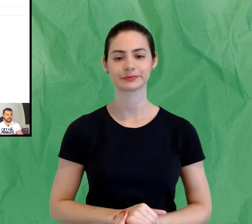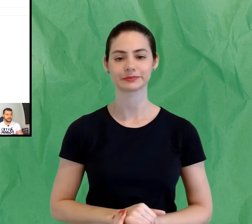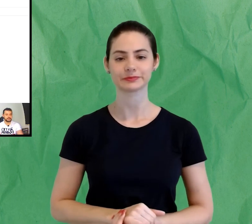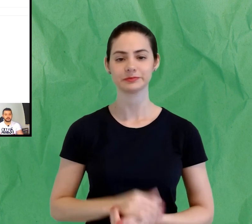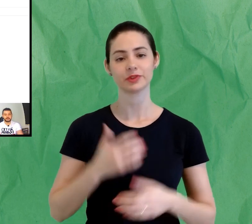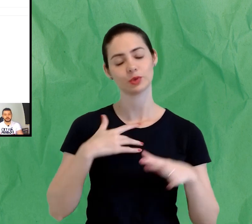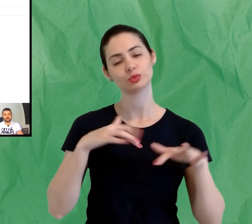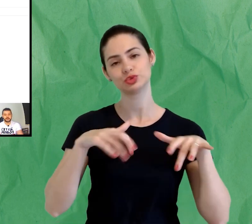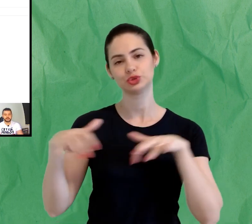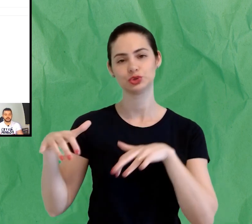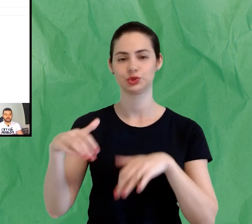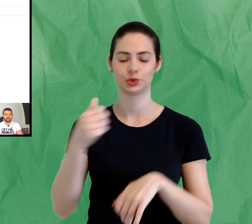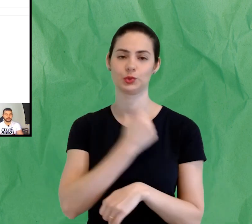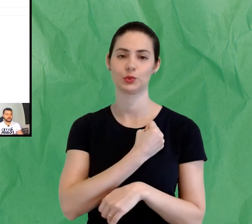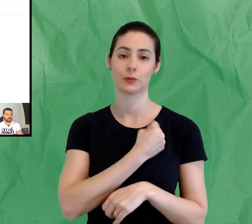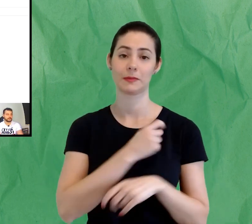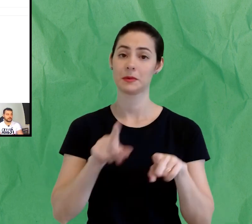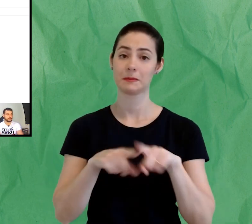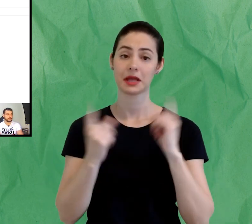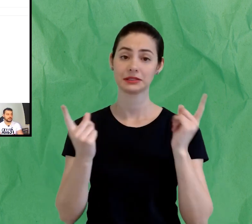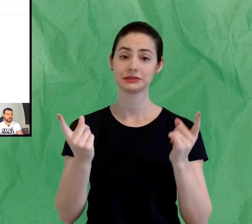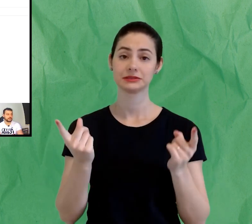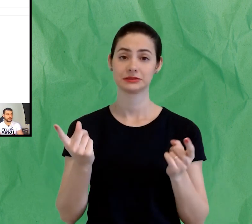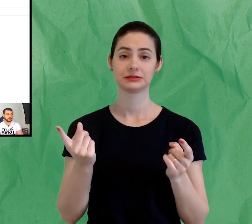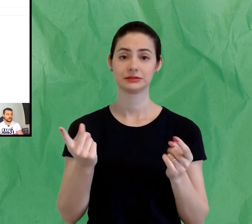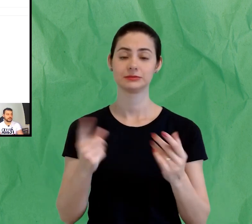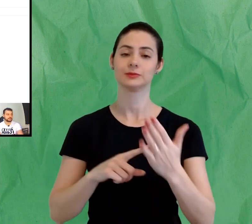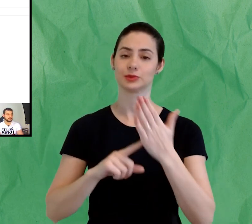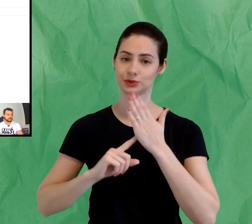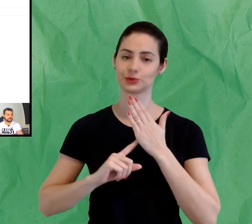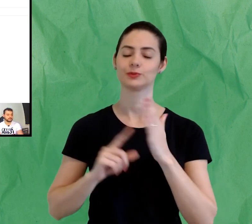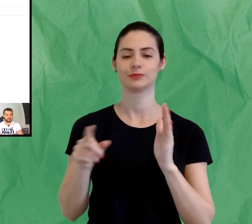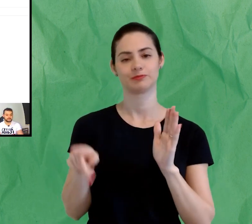eu digitei um número, mas ele mostrou como string.